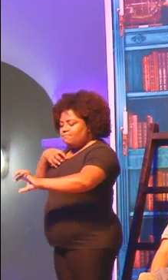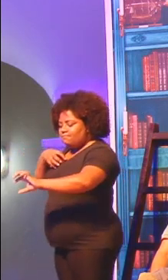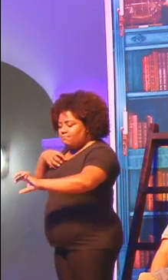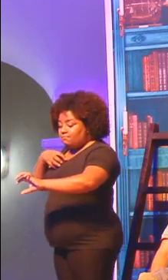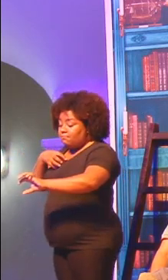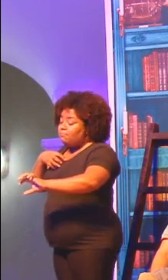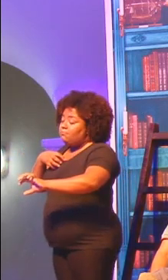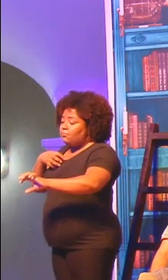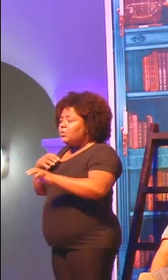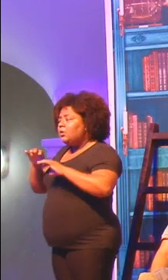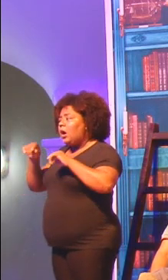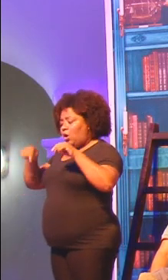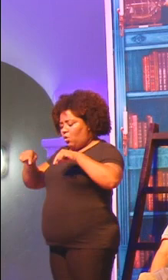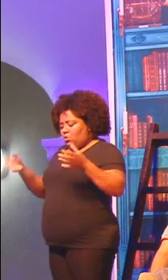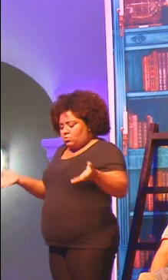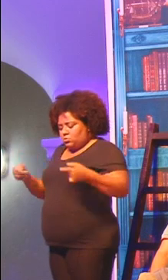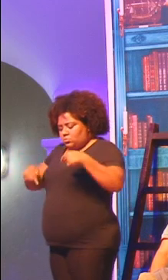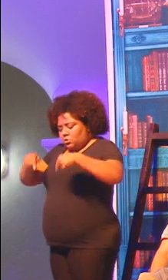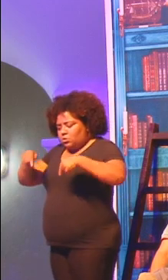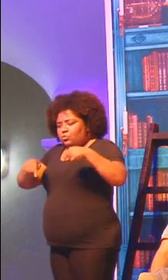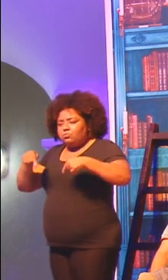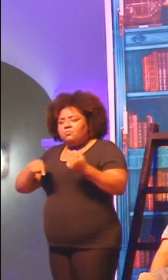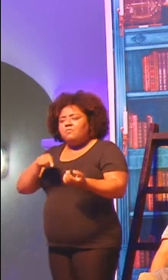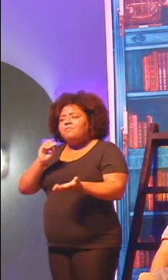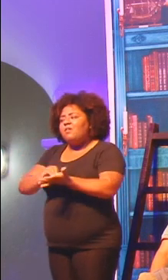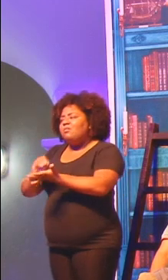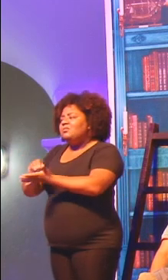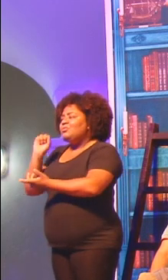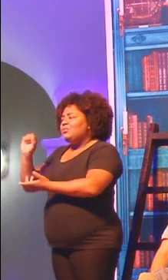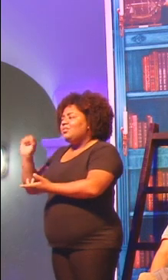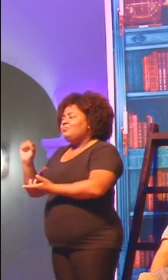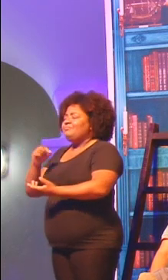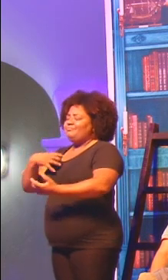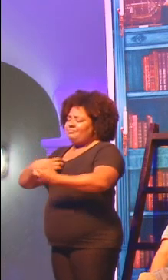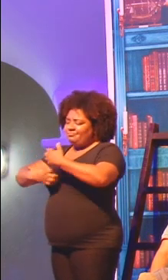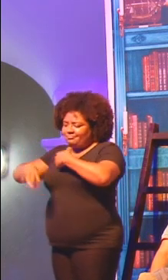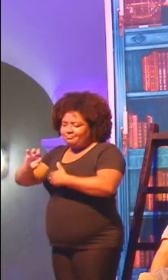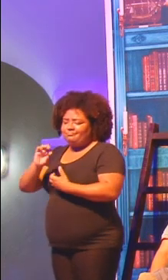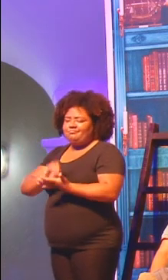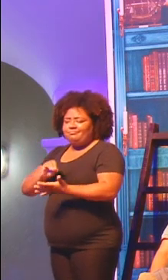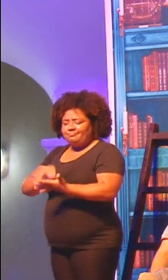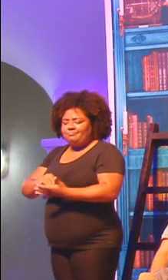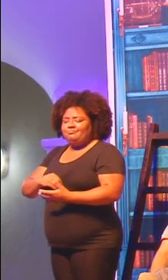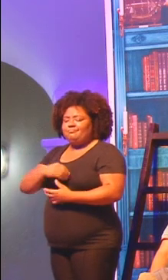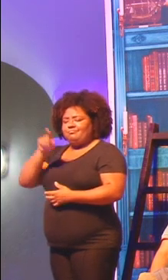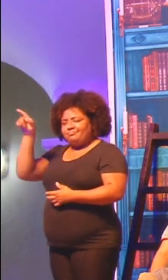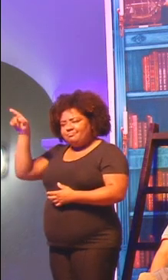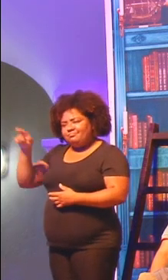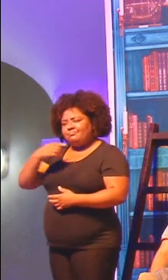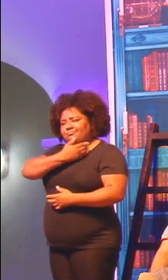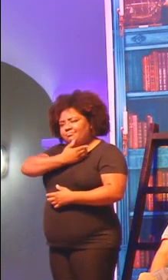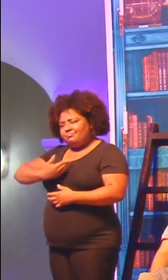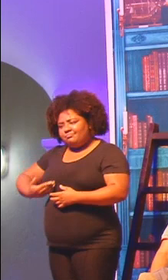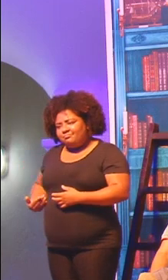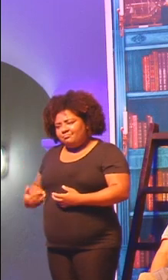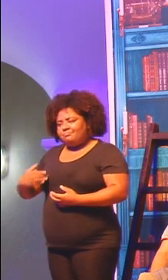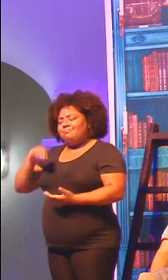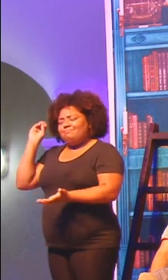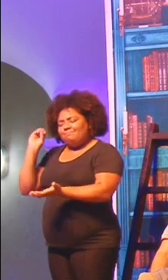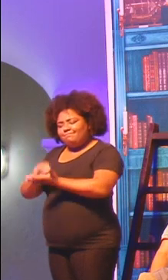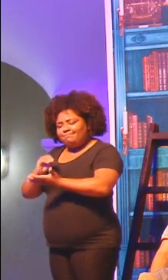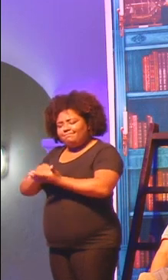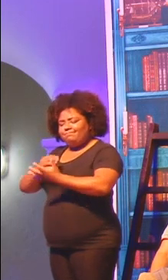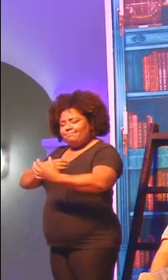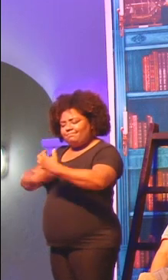o momento atual é a empatia dos nossos governantes. Não há empatia com